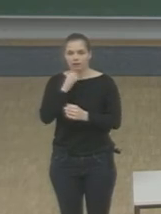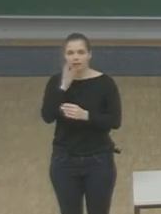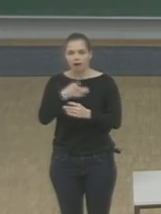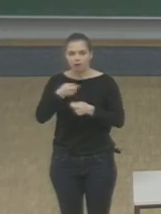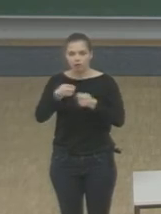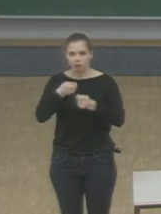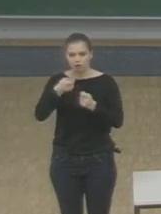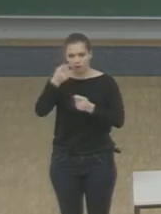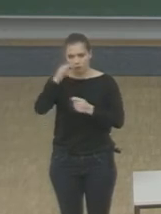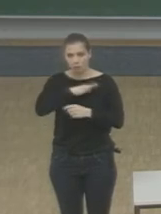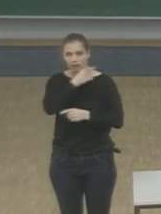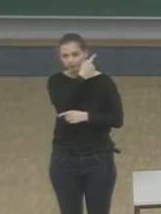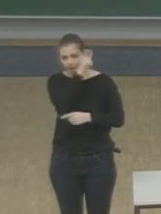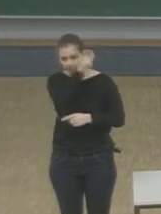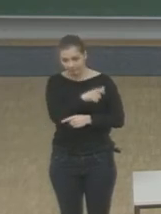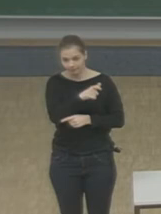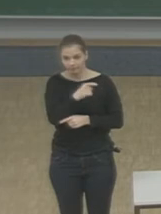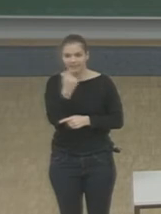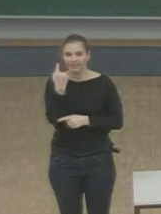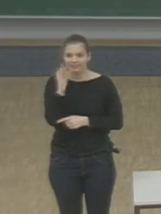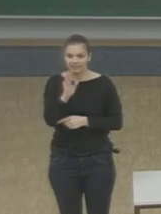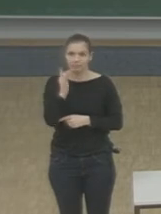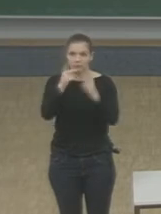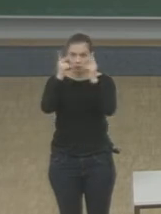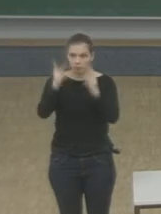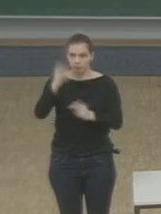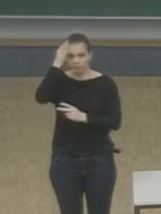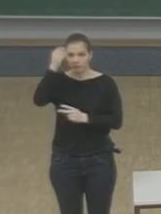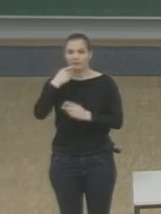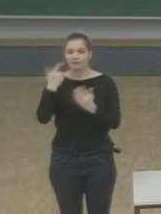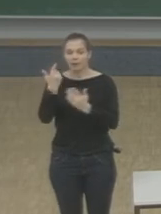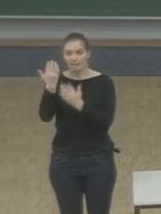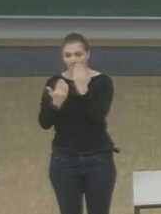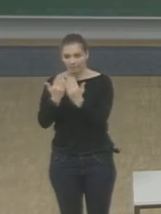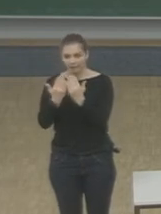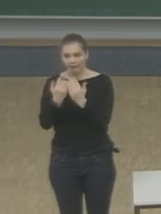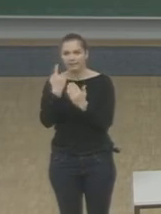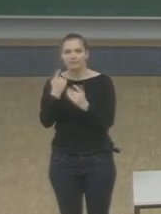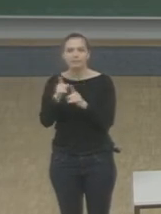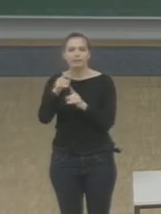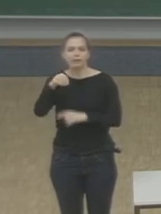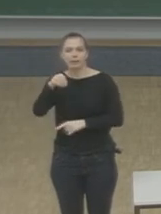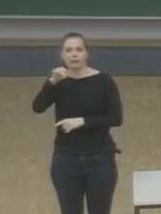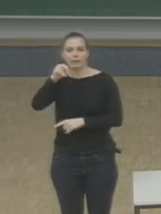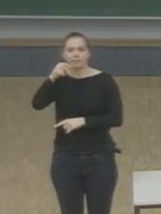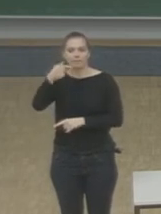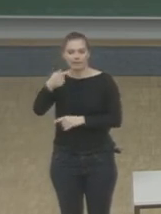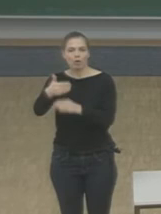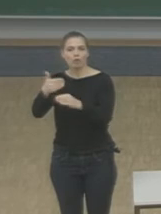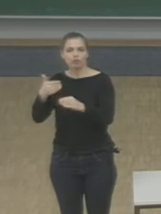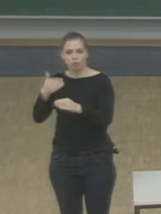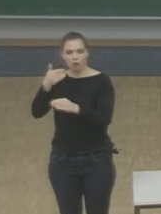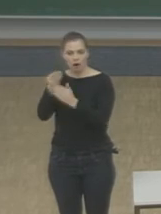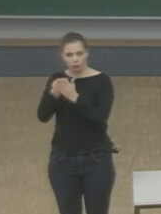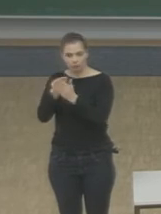Fischer. Sein Konzept differenziert sehr deutlich zwischen Mathematik als MINT-Vorausbildung und Mathematik als Medium